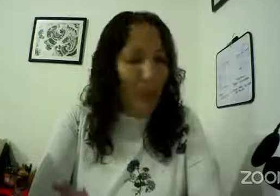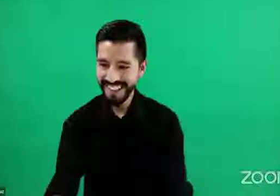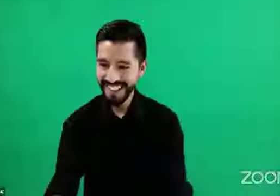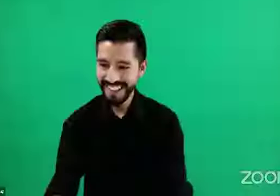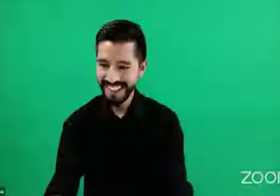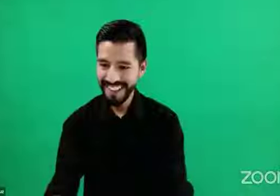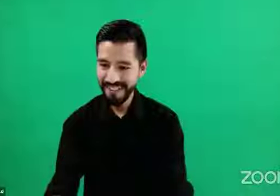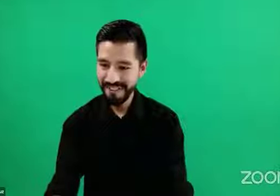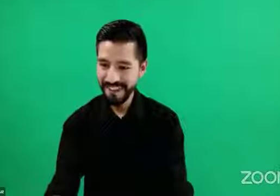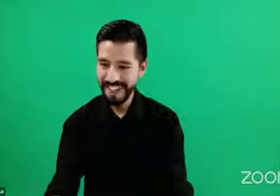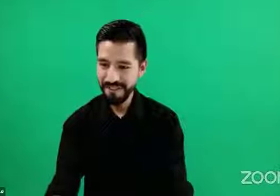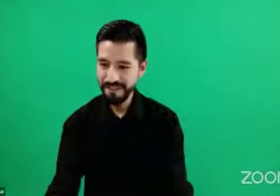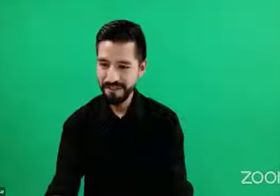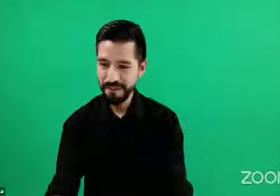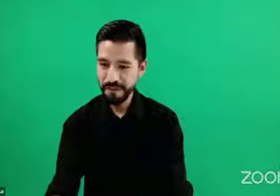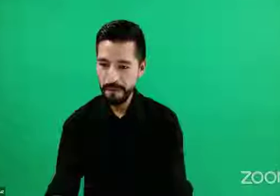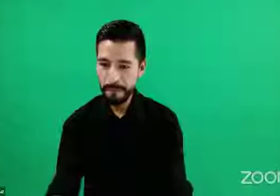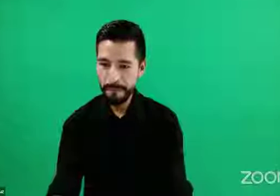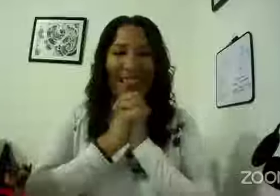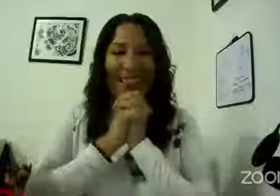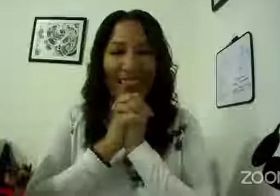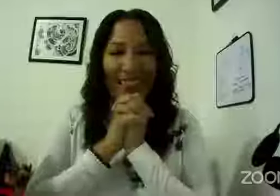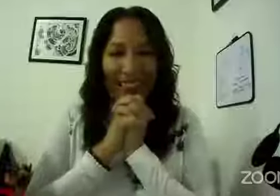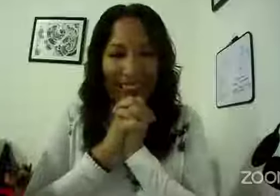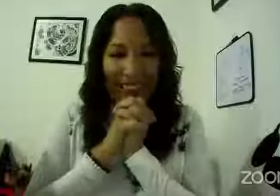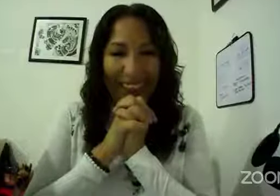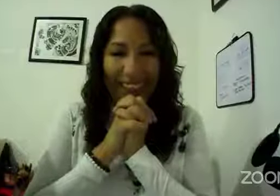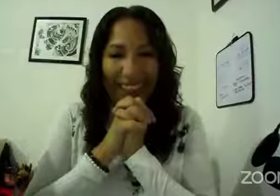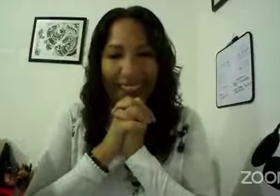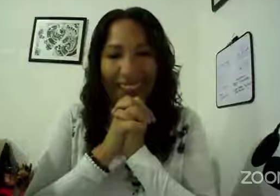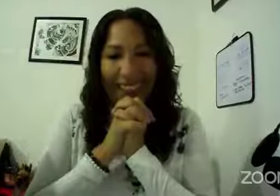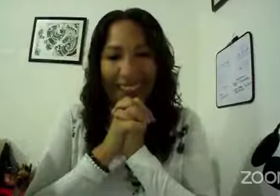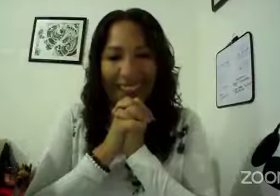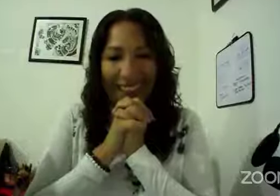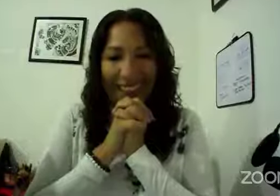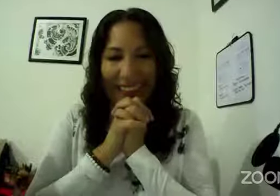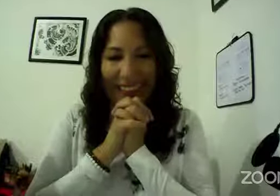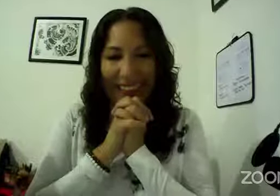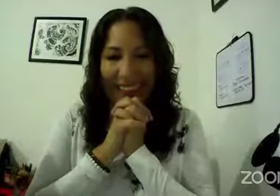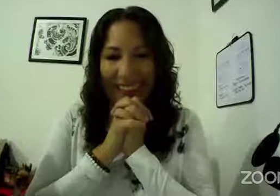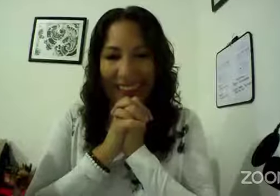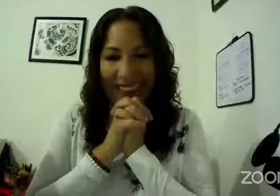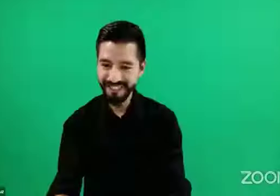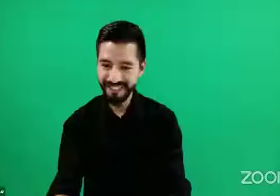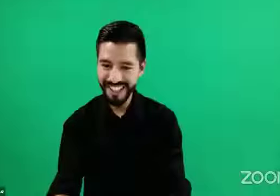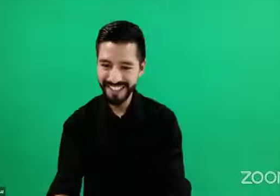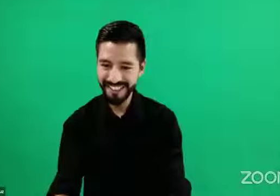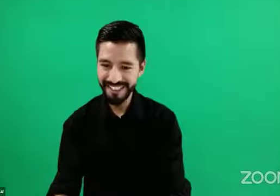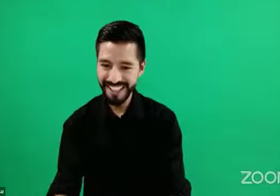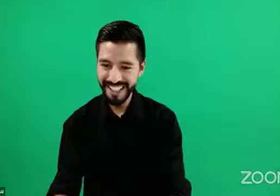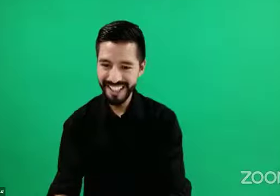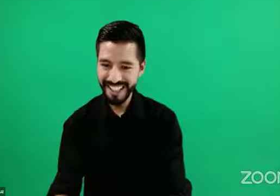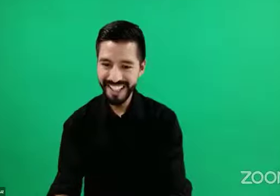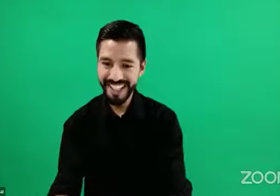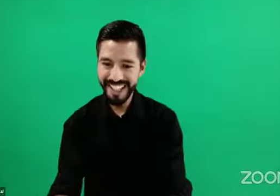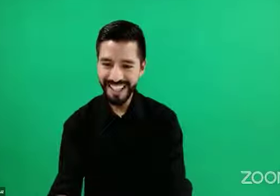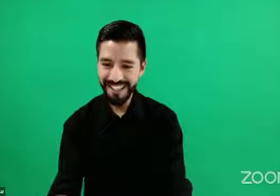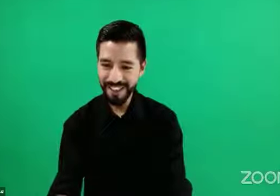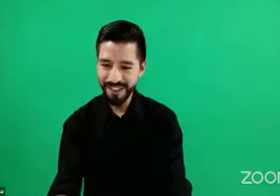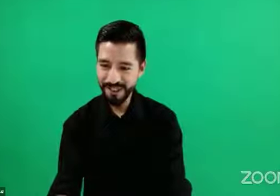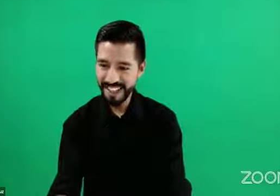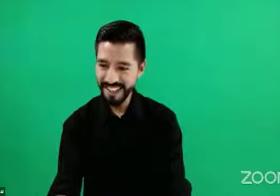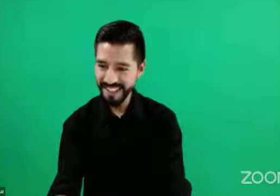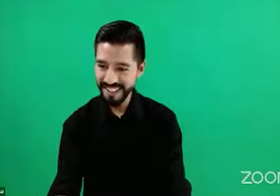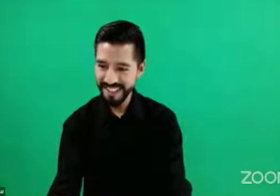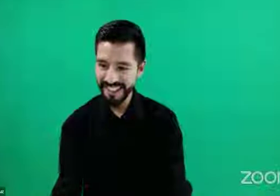neuroespacio. Por eso no hay problema. Bueno, nada más espérenme un ratito. ¿De qué género